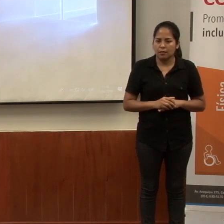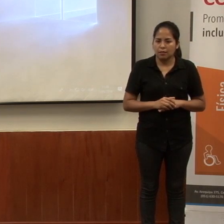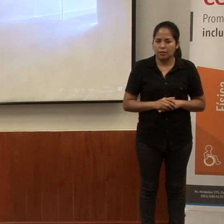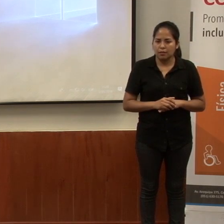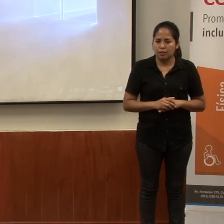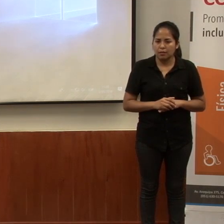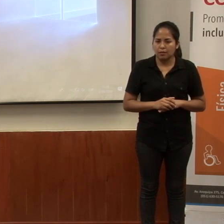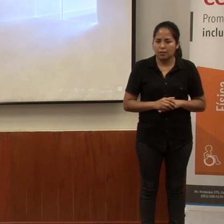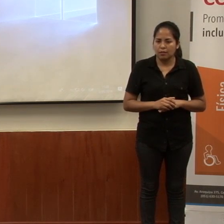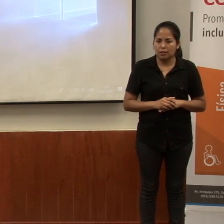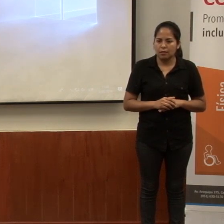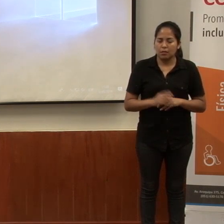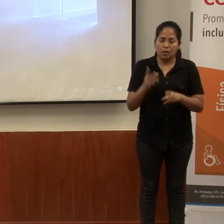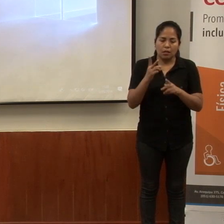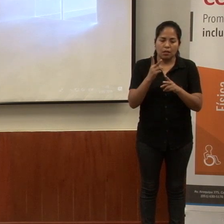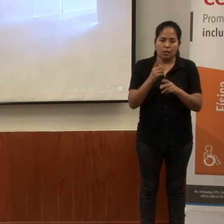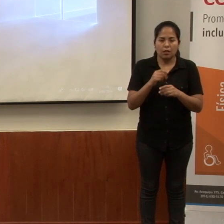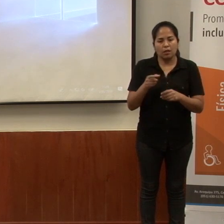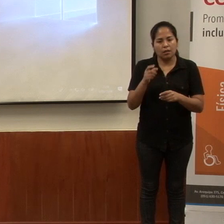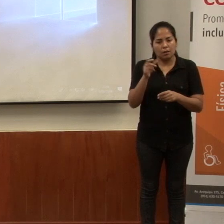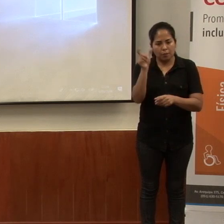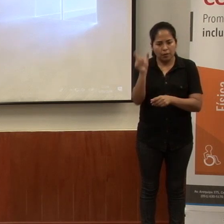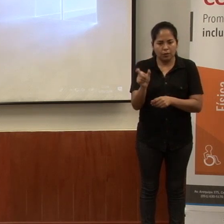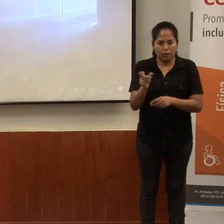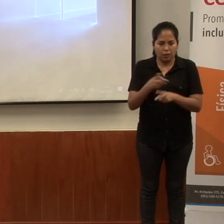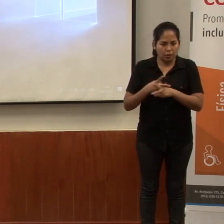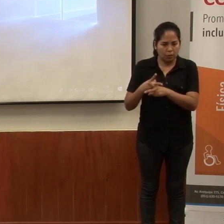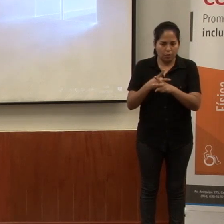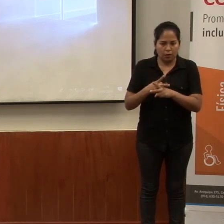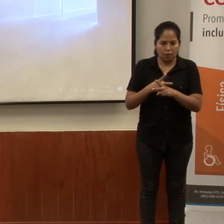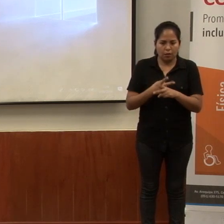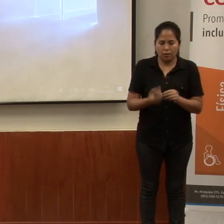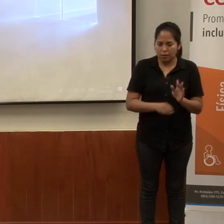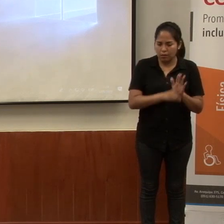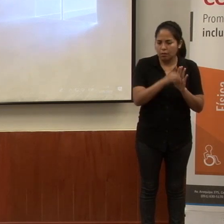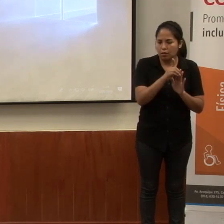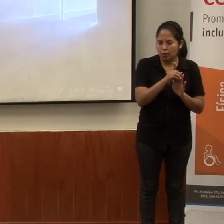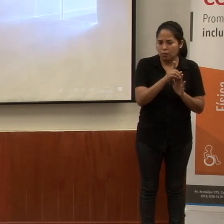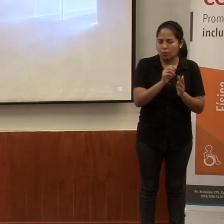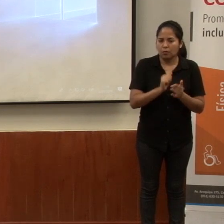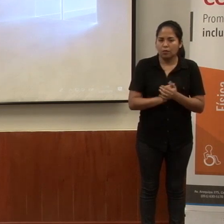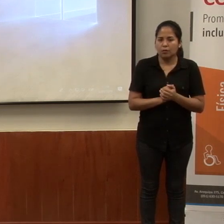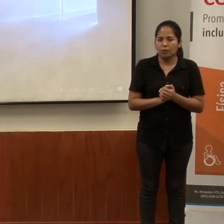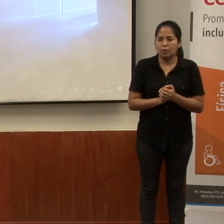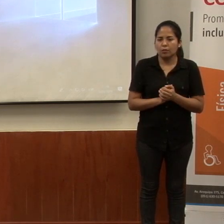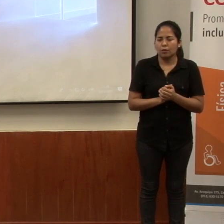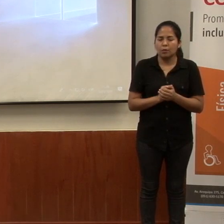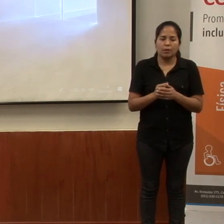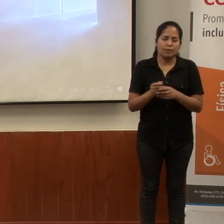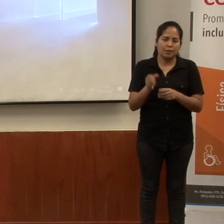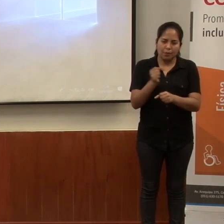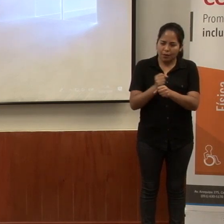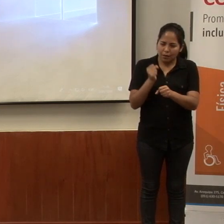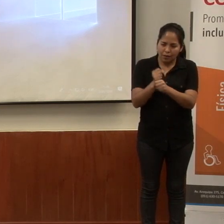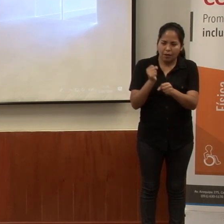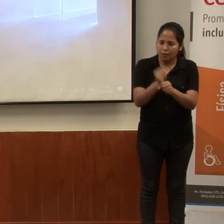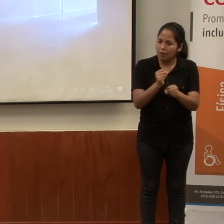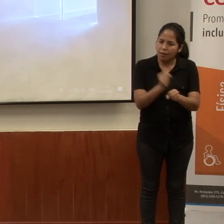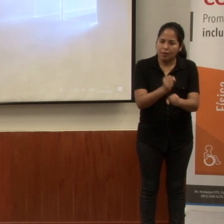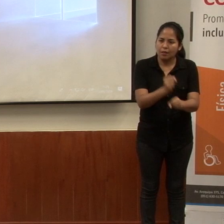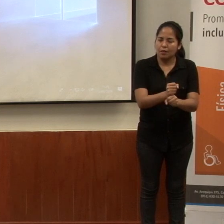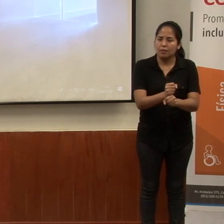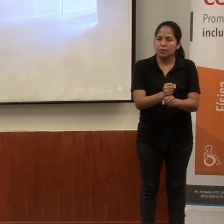maneje el control de crecimiento y desarrollo, van a ser derivadas hacia las especialidades. Estamos en todo ese trabajo, pero